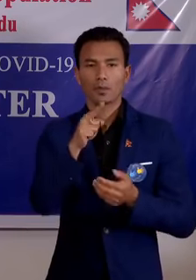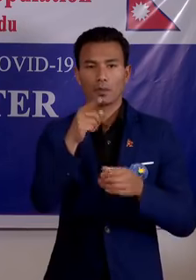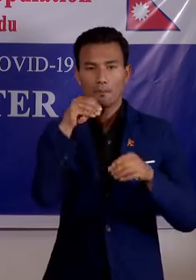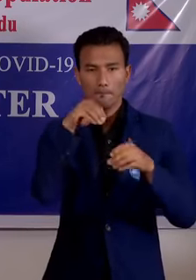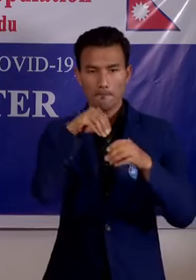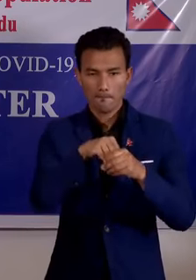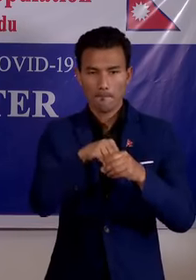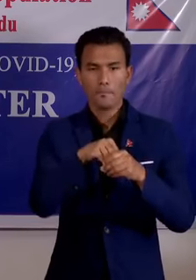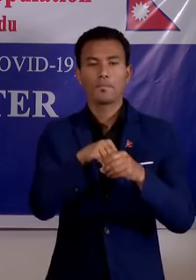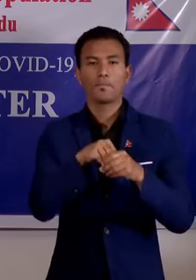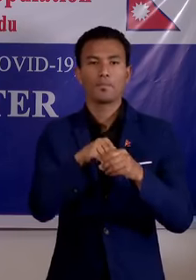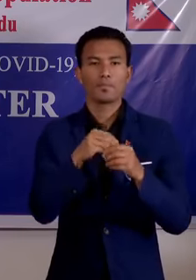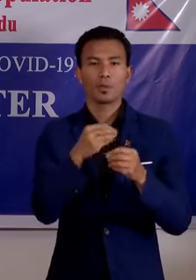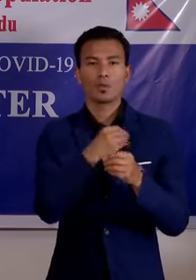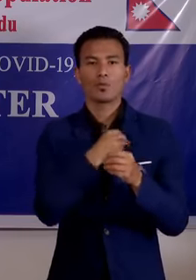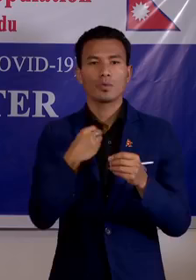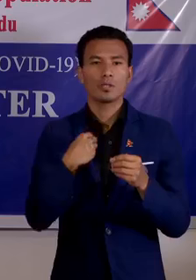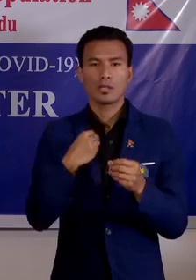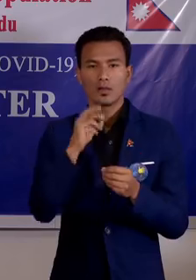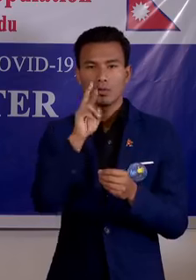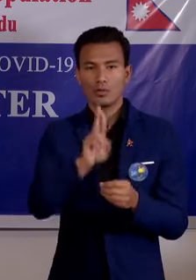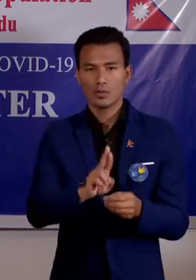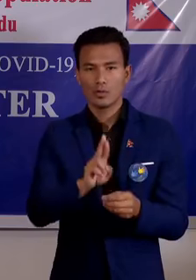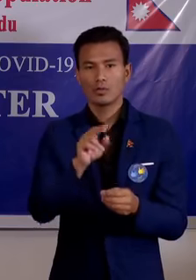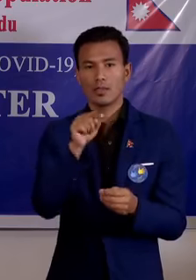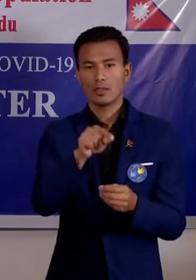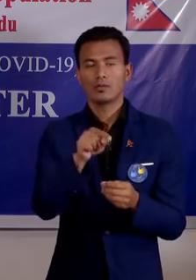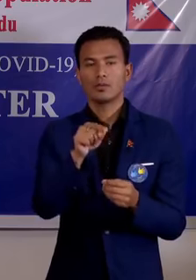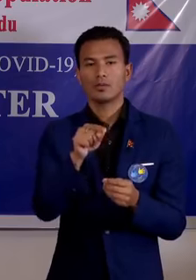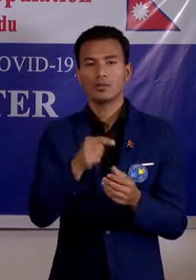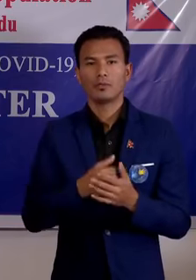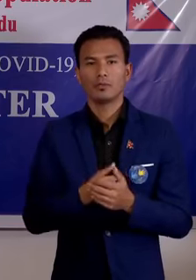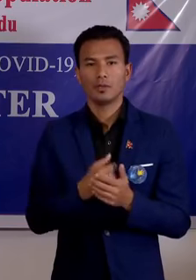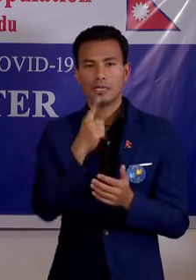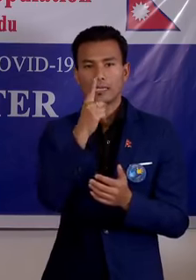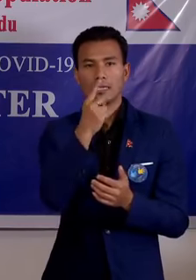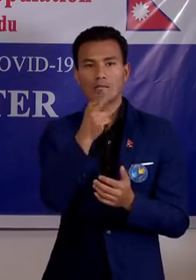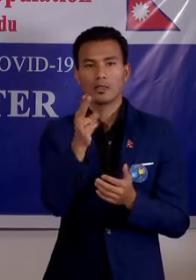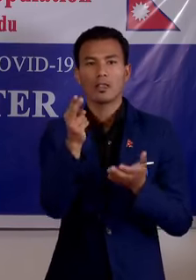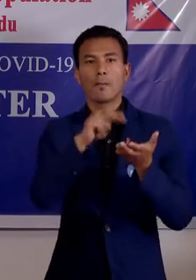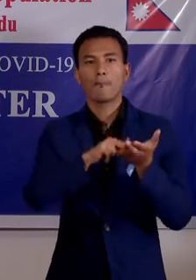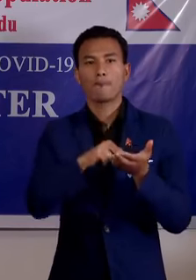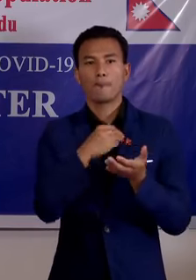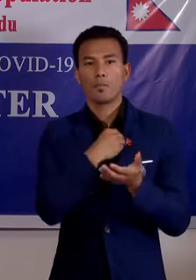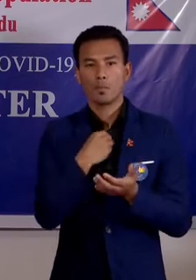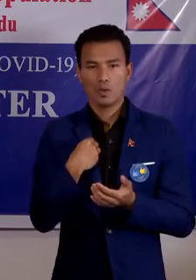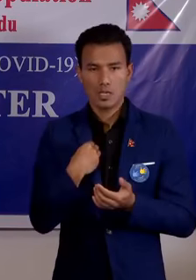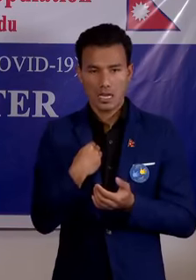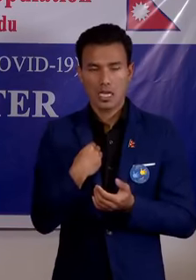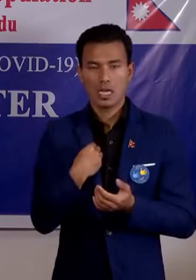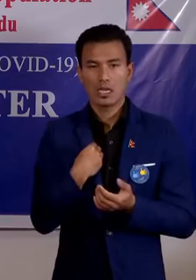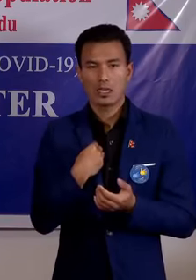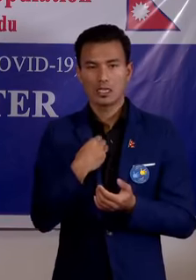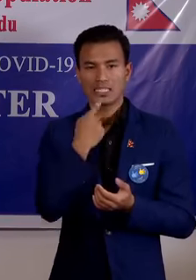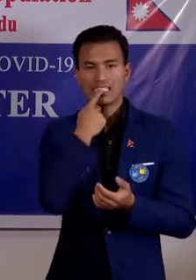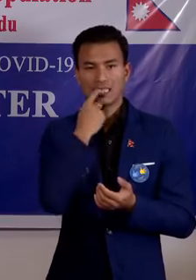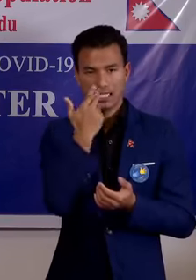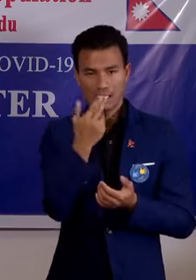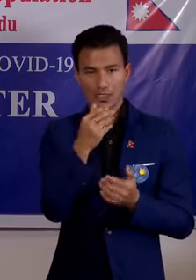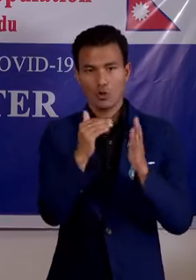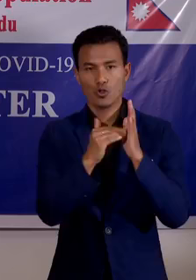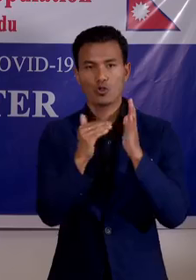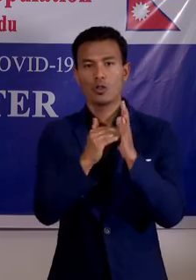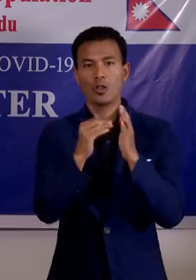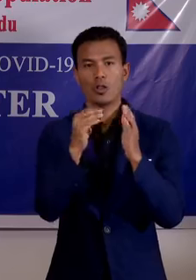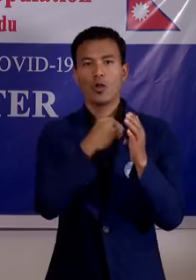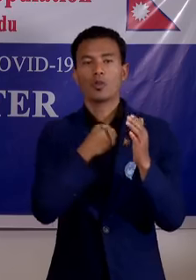जसमध्ये उपचार भइरहेकाहरूमा आज एकजना थपको उपचार सेती अञ्चल अस्पतालमा